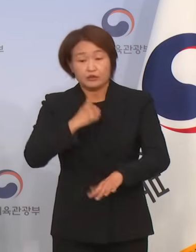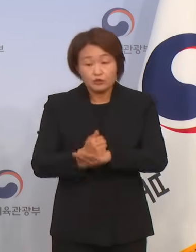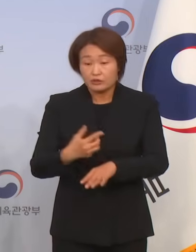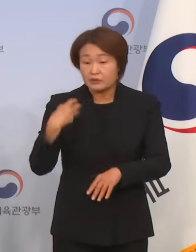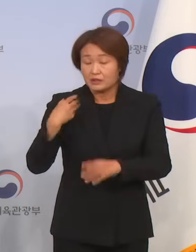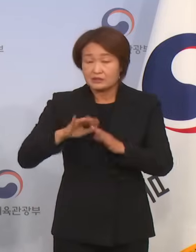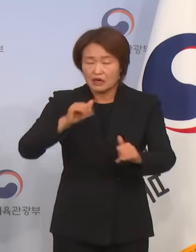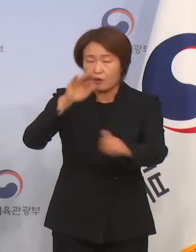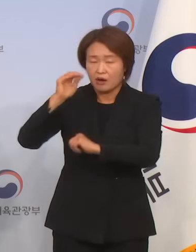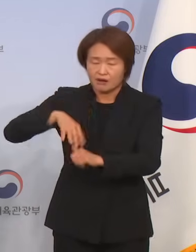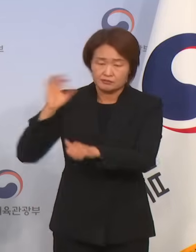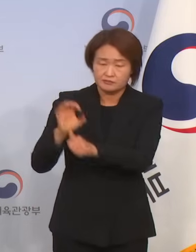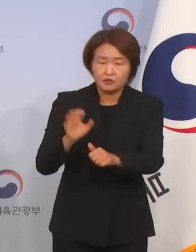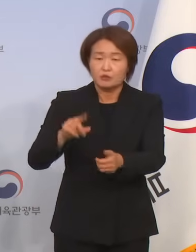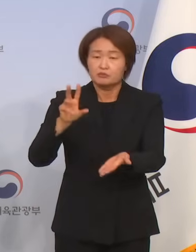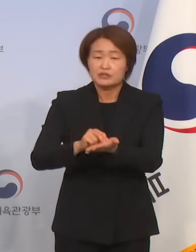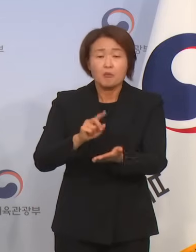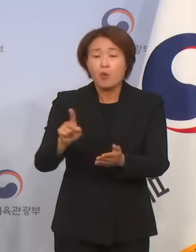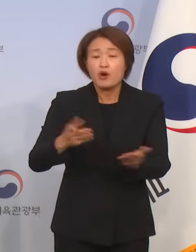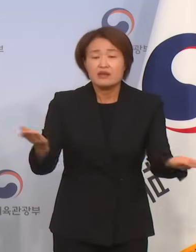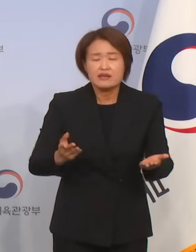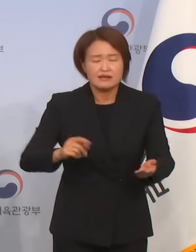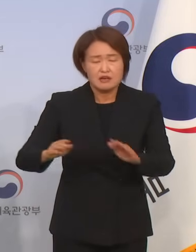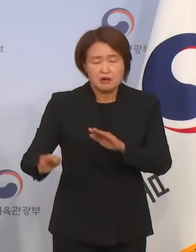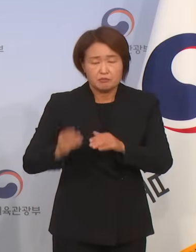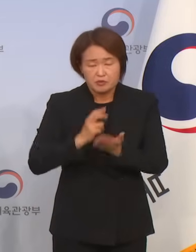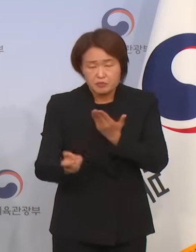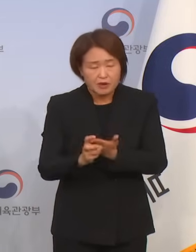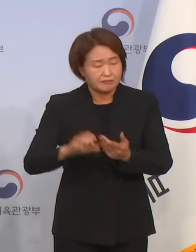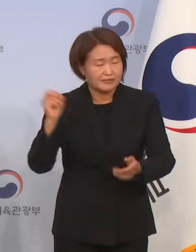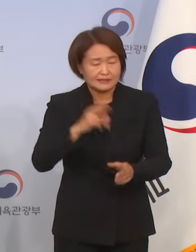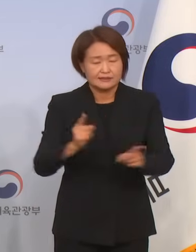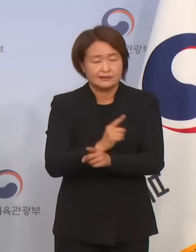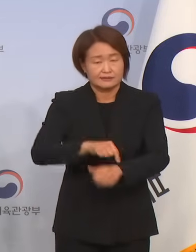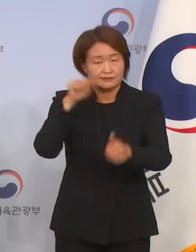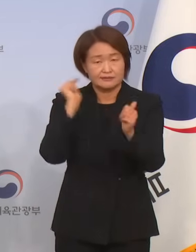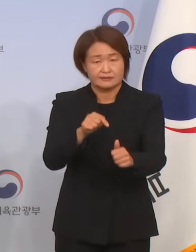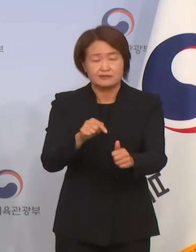문책하고 부적정한 운영 내용을 시정하도록 하였습니다.